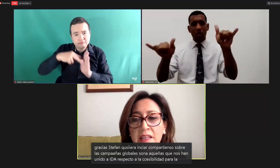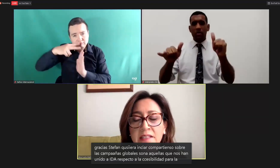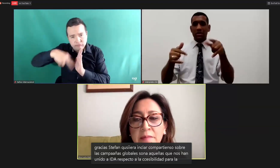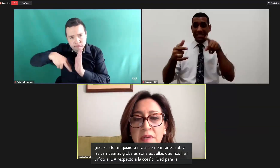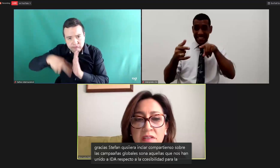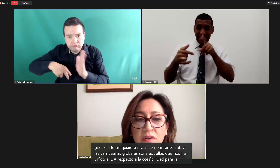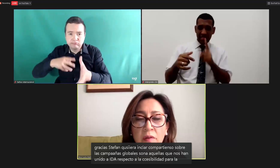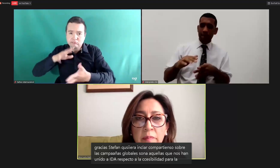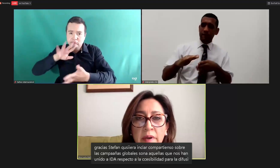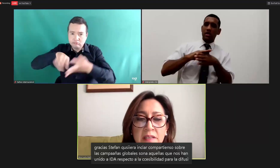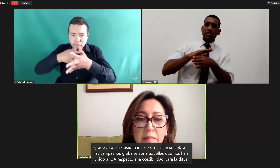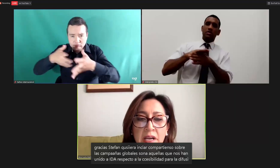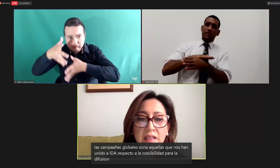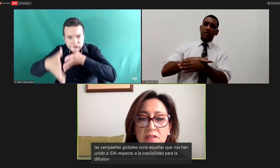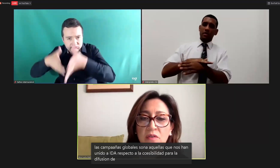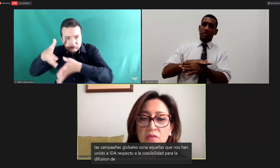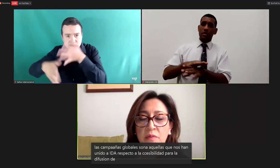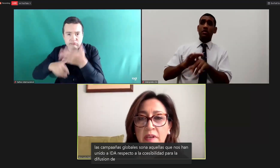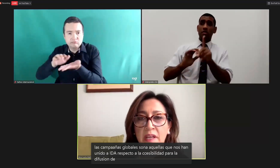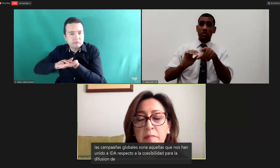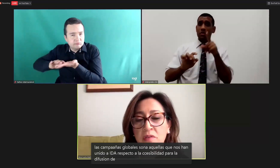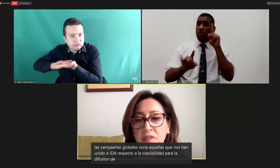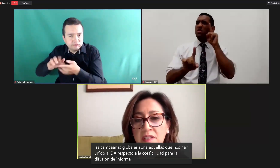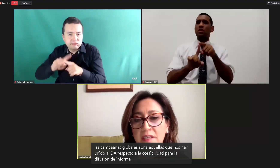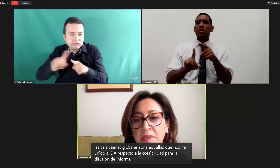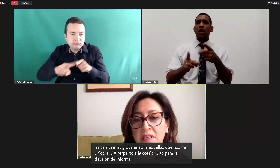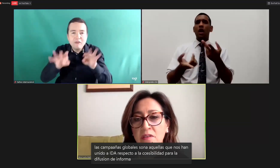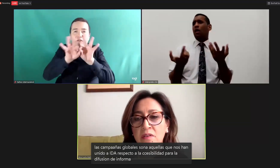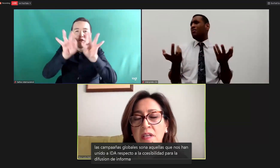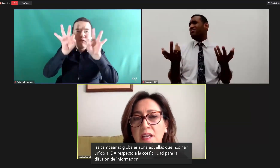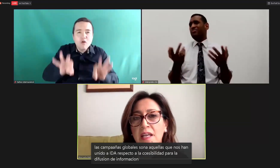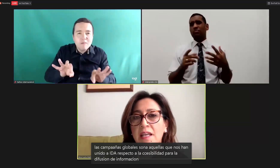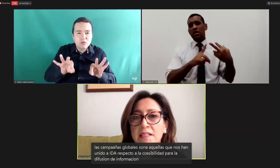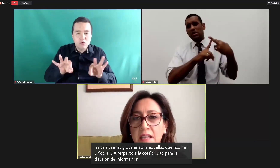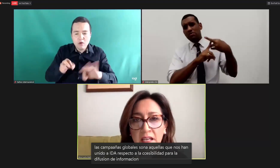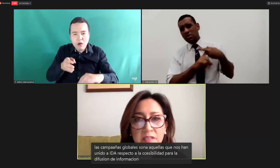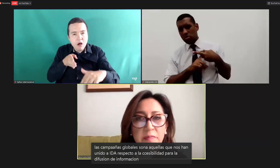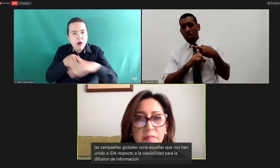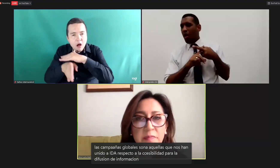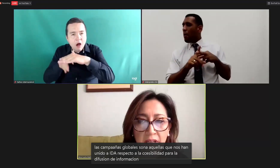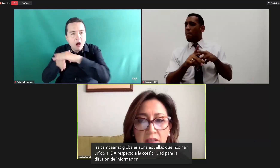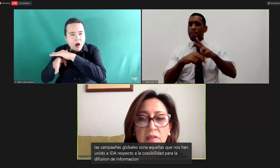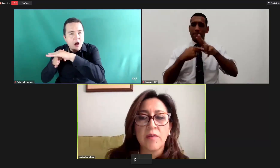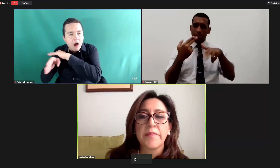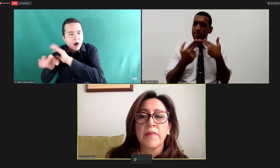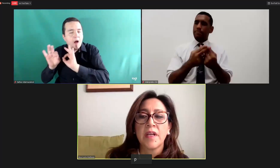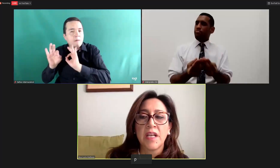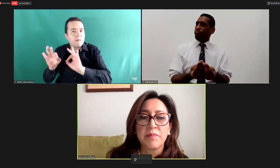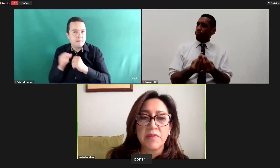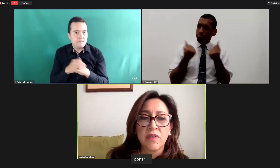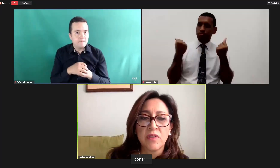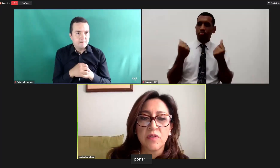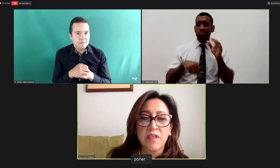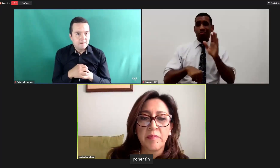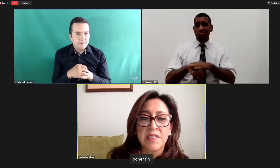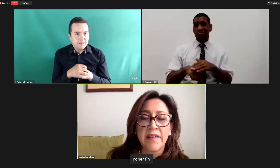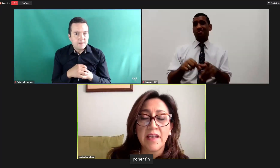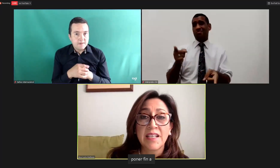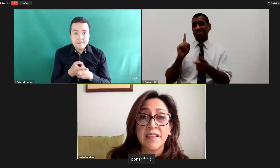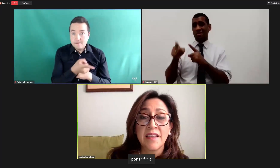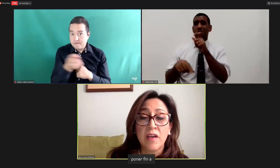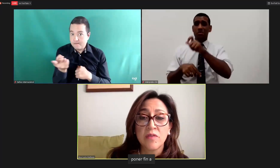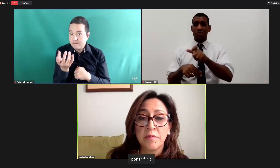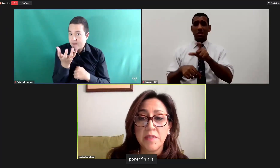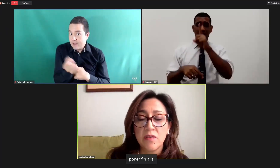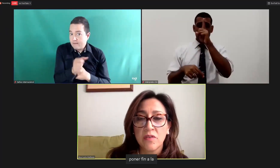fin a la discriminación, para llamar la atención sobre ejemplos de discriminación que están experimentando las personas con discapacidad